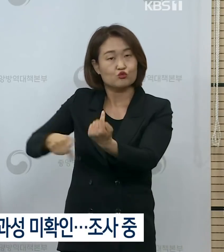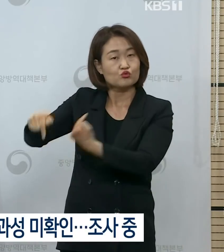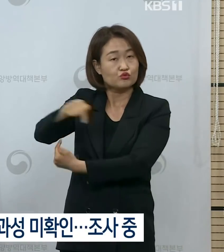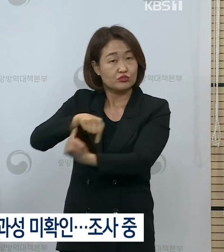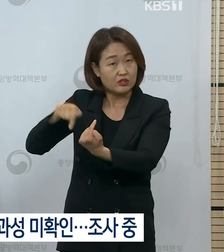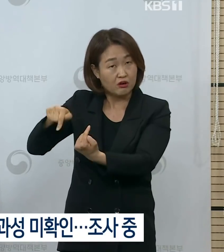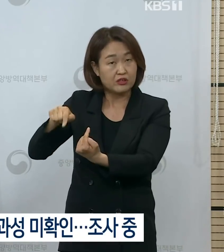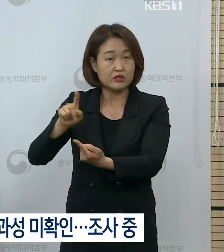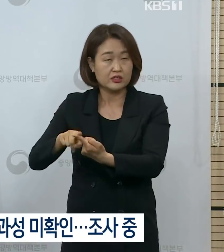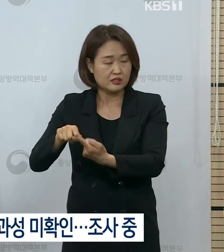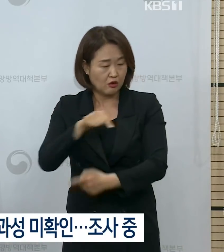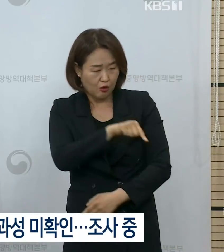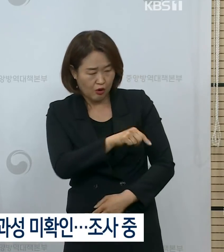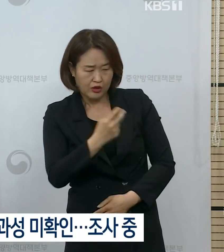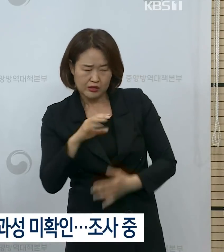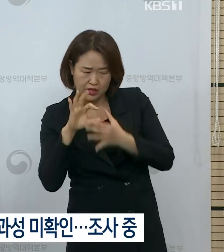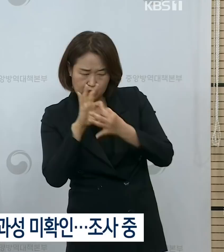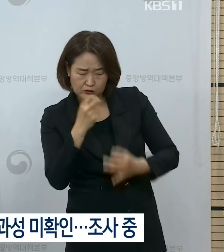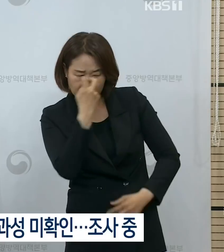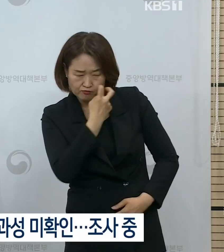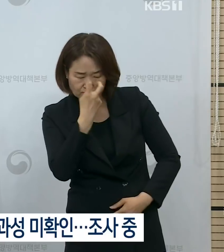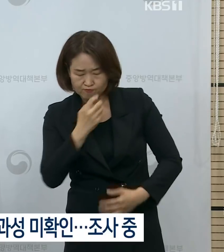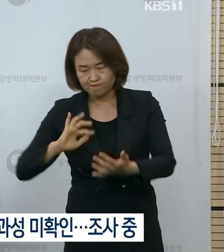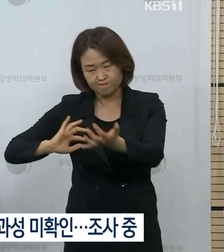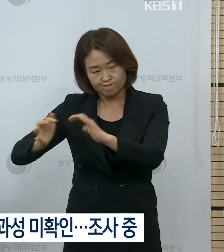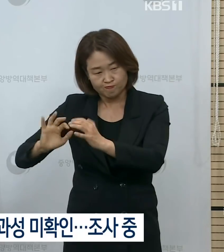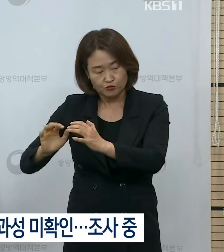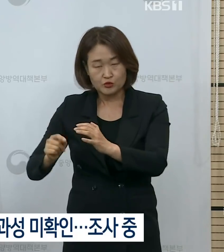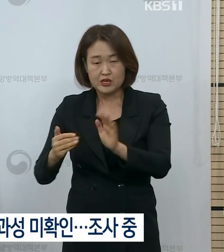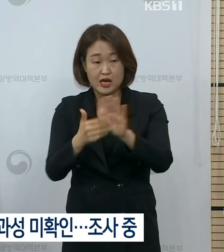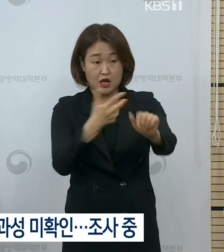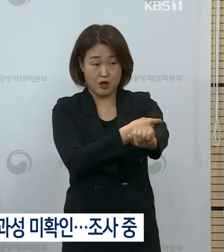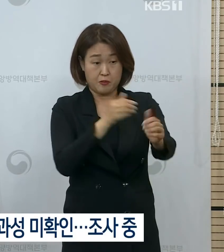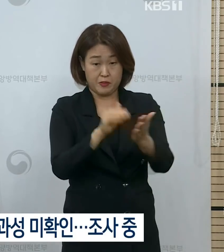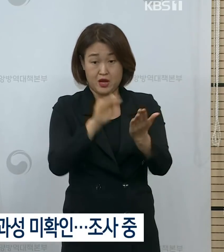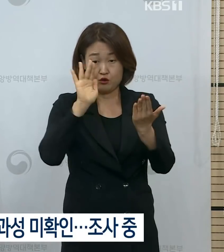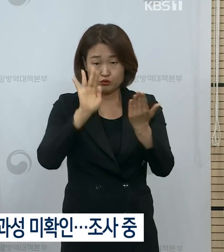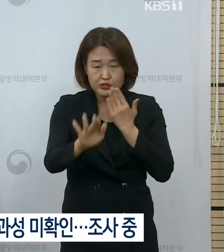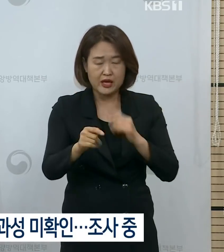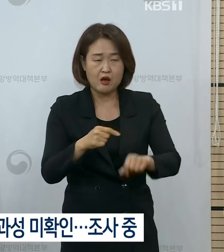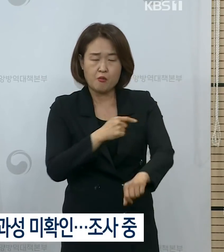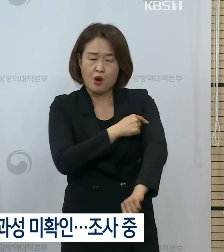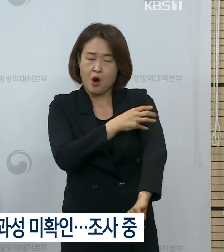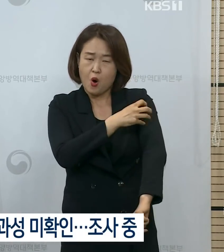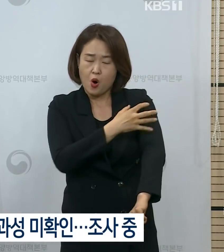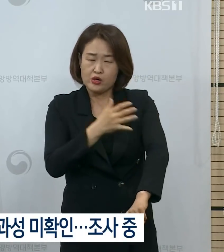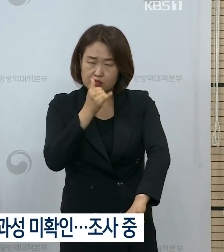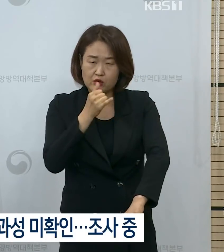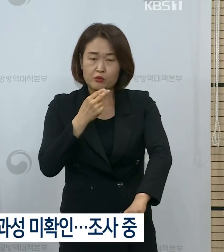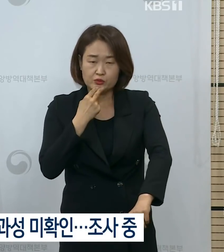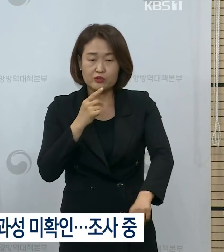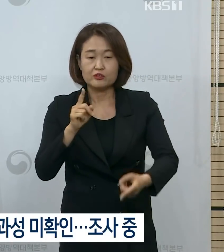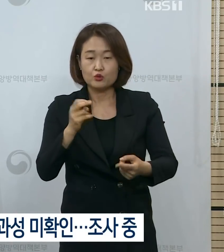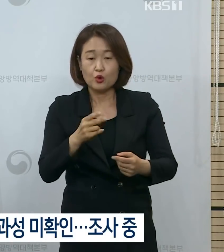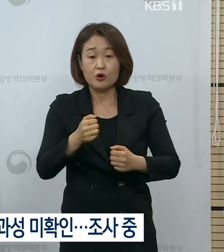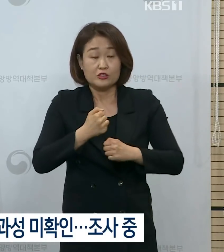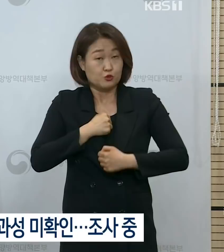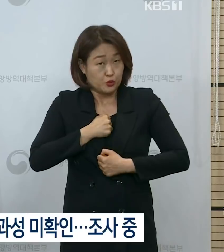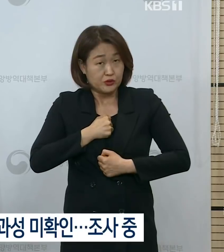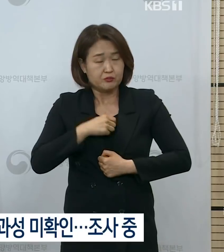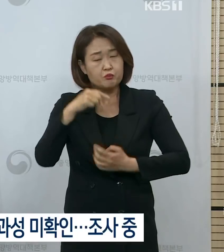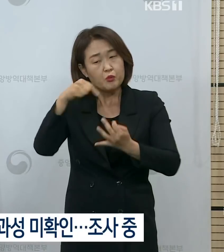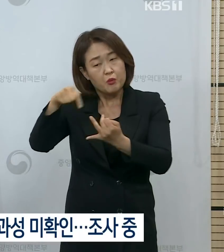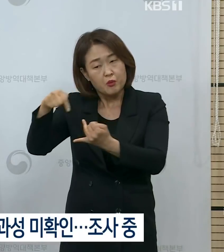지속적으로 논의 검토하는 한편 예방접종 후 이상 반응에 대해 조기에 인지하여 진료를 받으실 수 있도록 관련